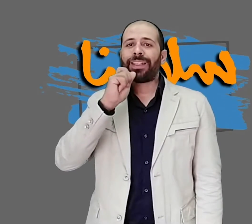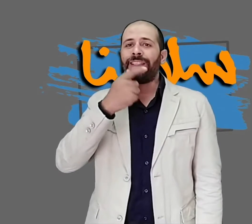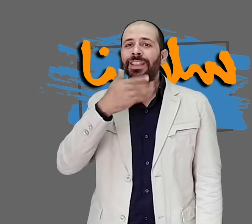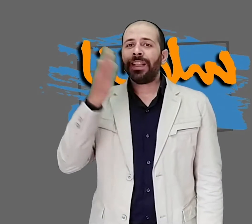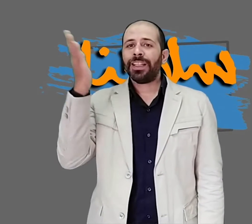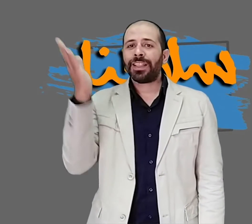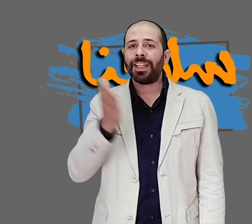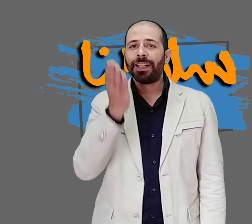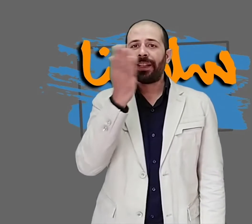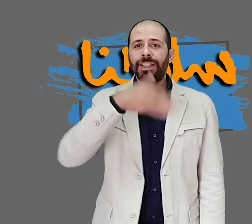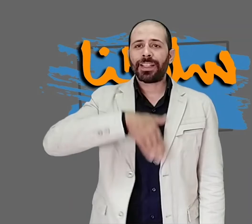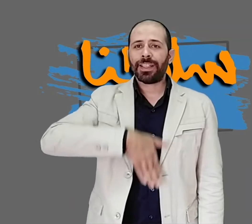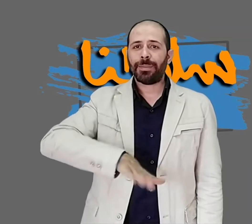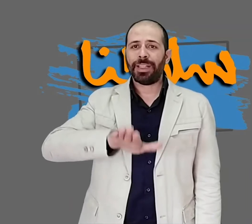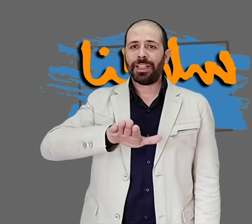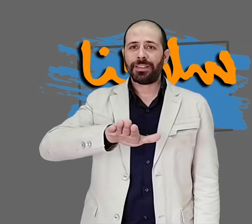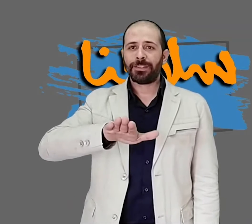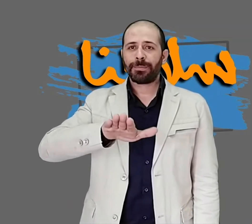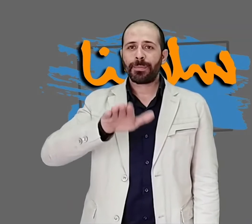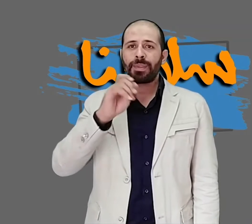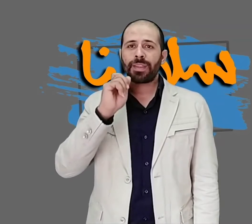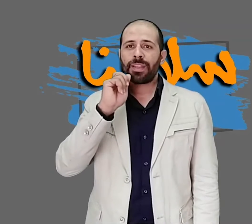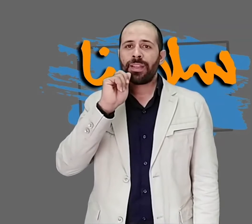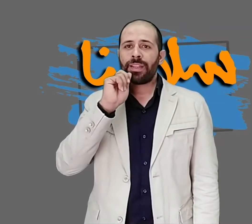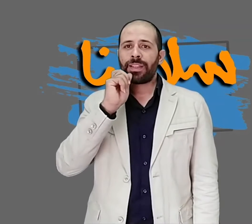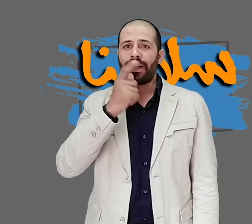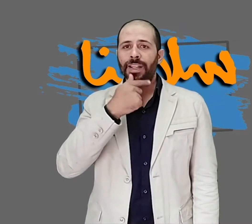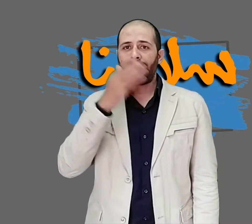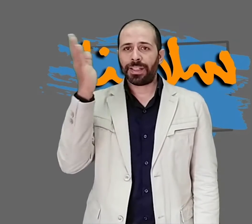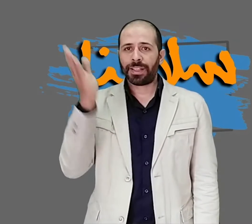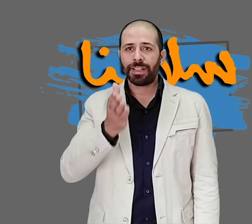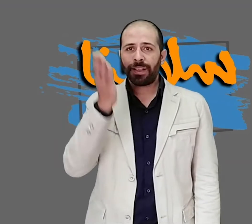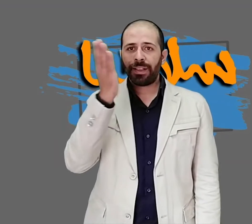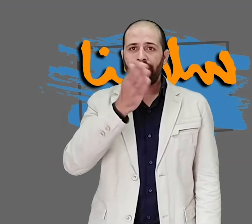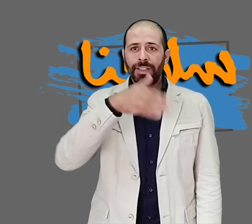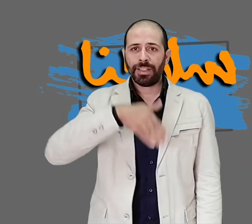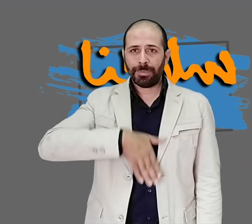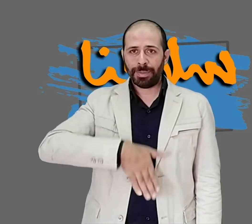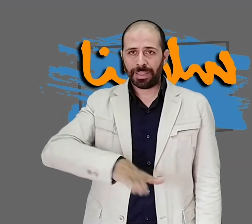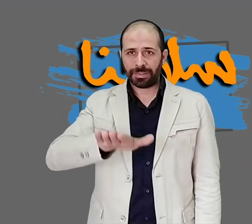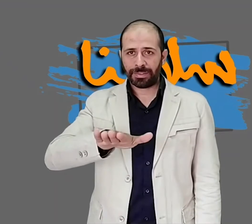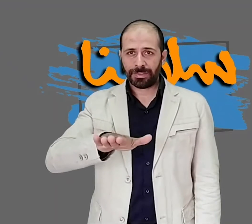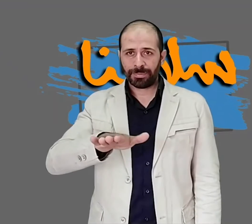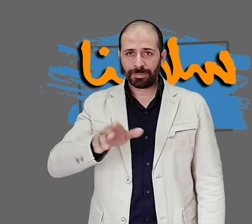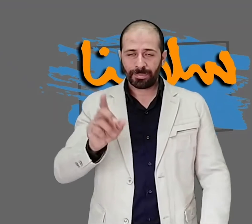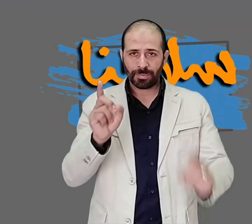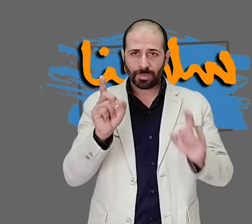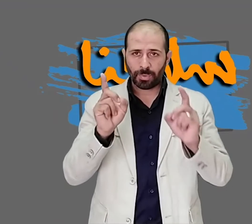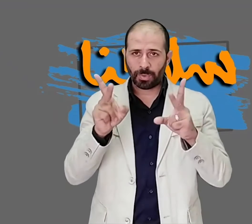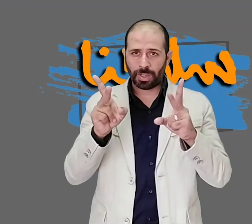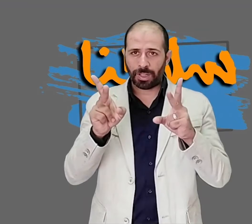عندي تاريخ الميلاد. تاريخ الميلاد. أوكي؟